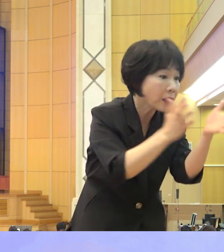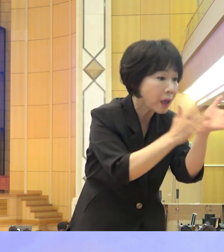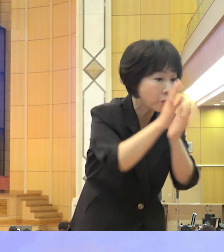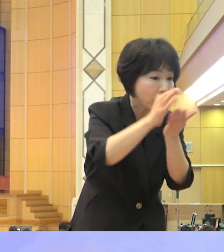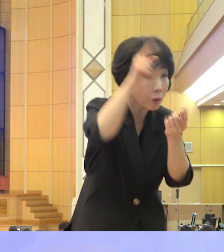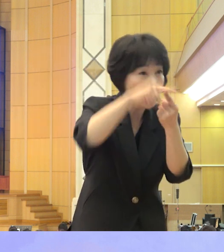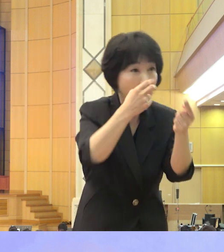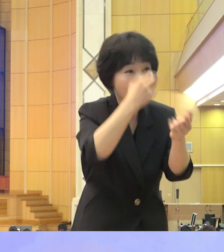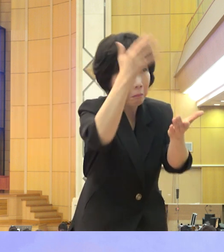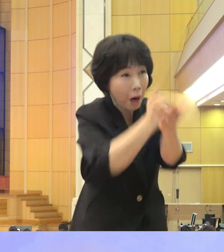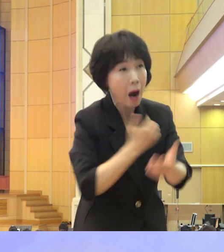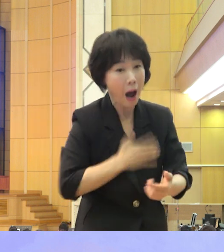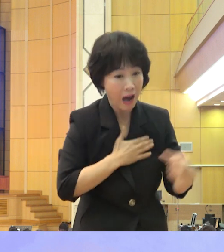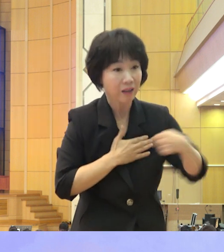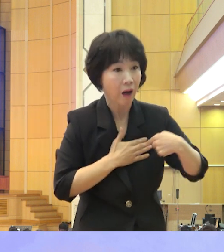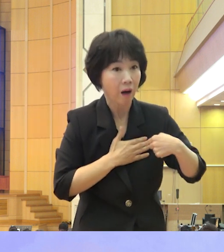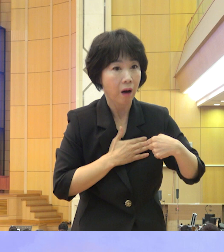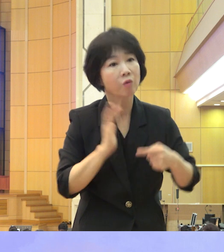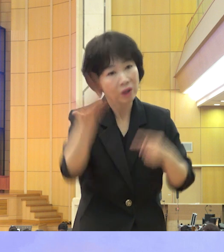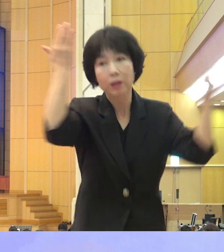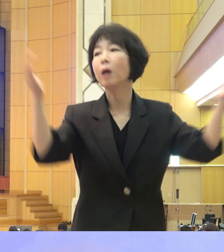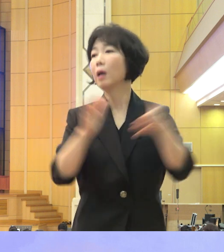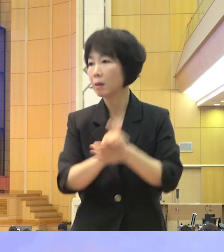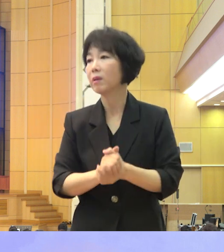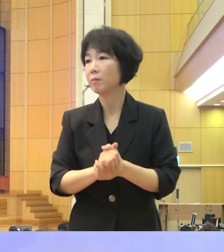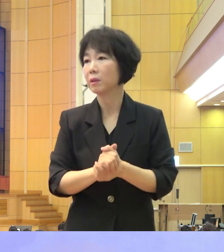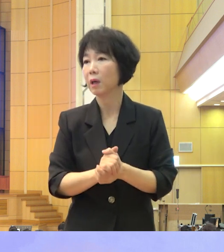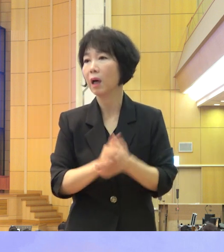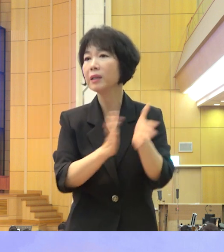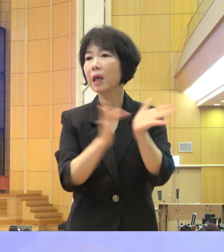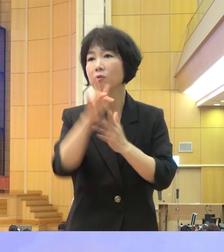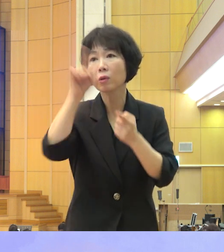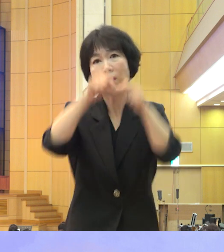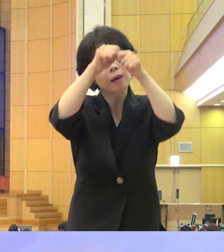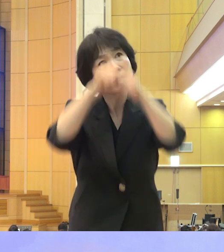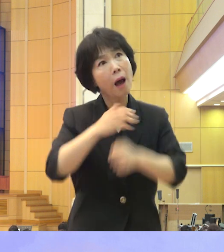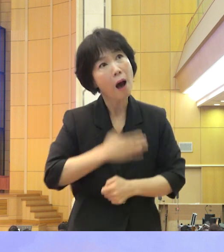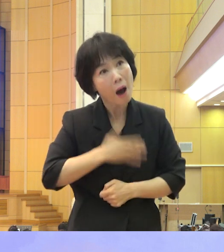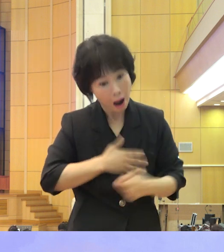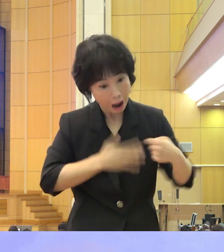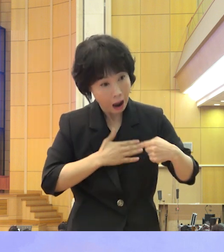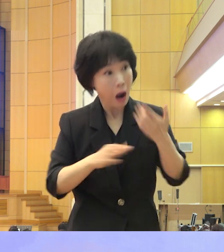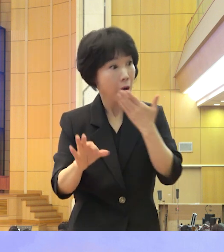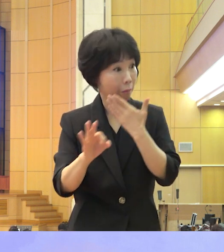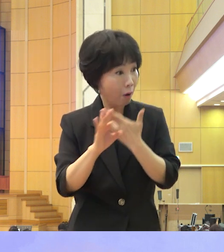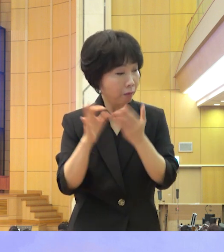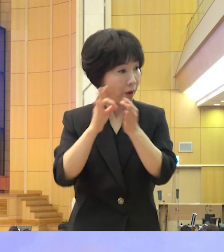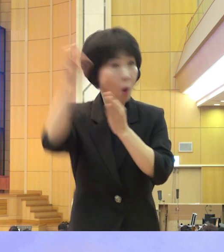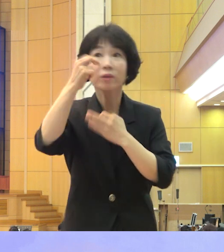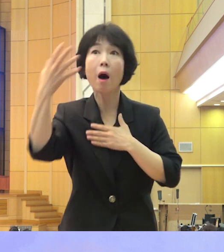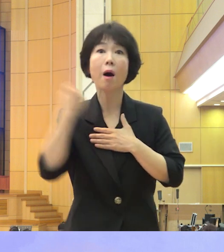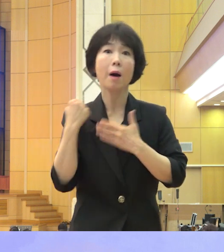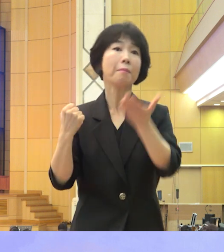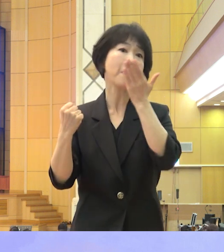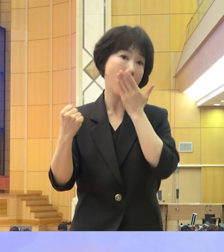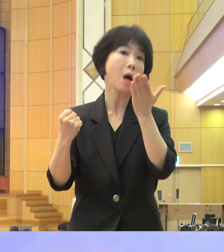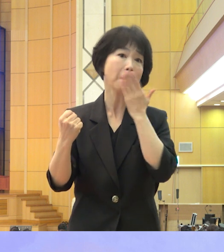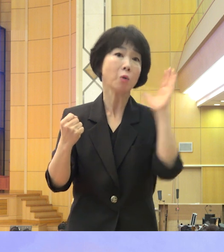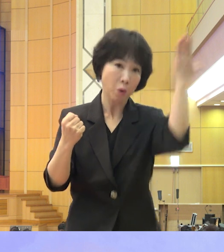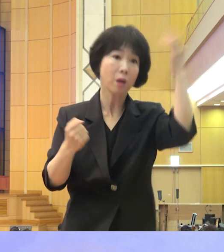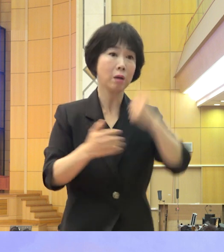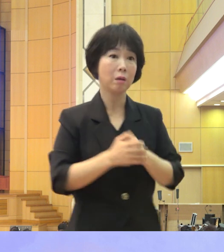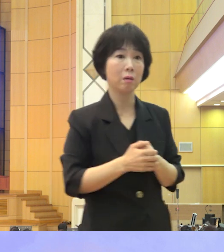예수 그리스도를 아는 것이다. 그러니까 예수 믿으면 영생한다고